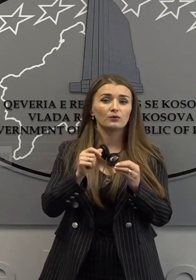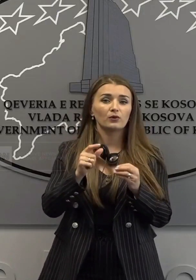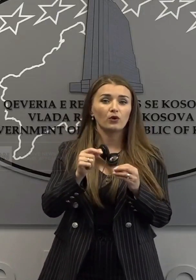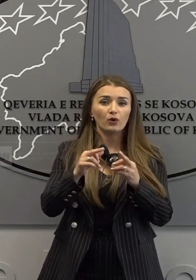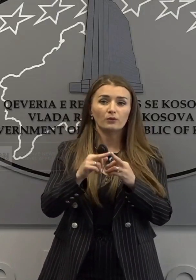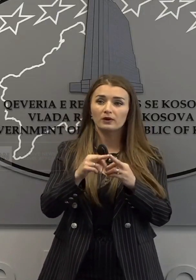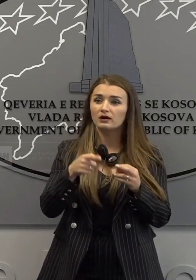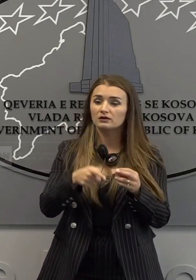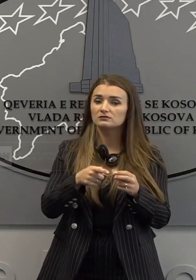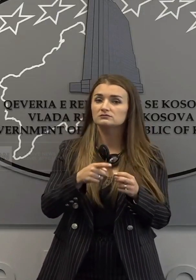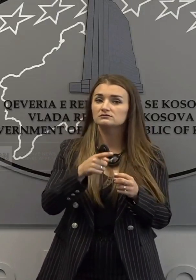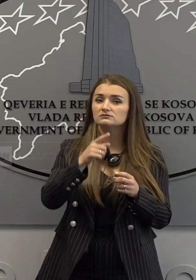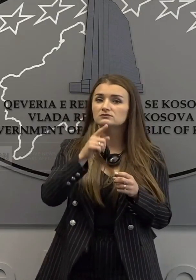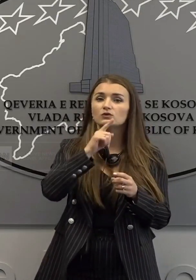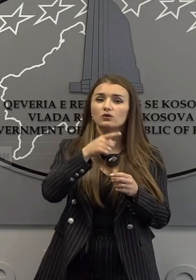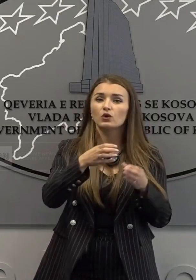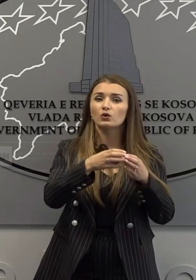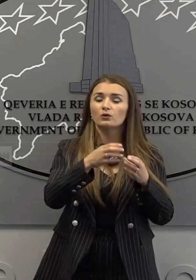policë.